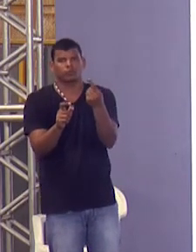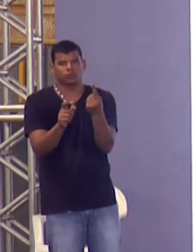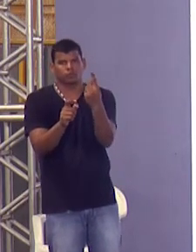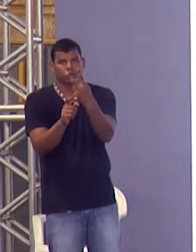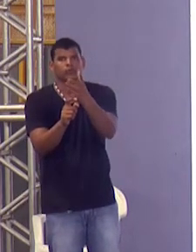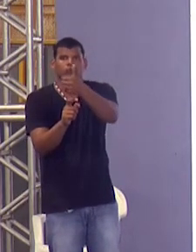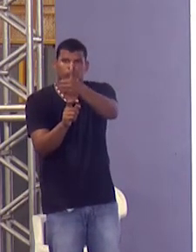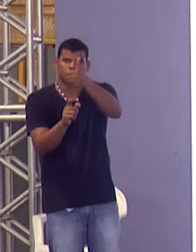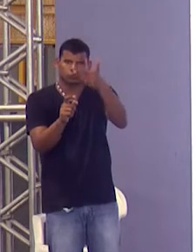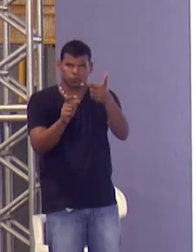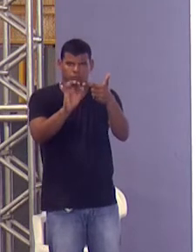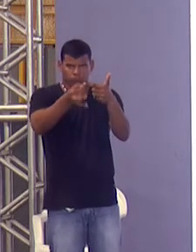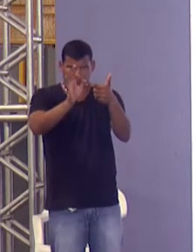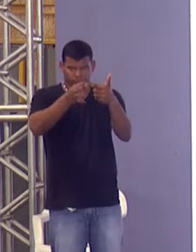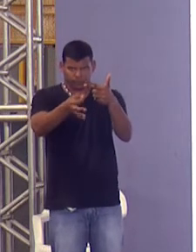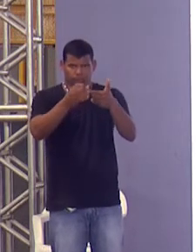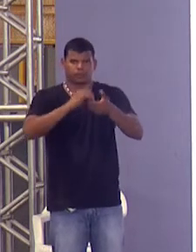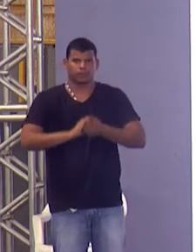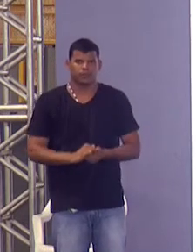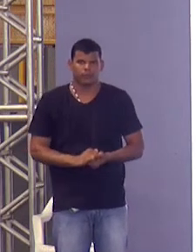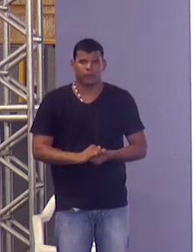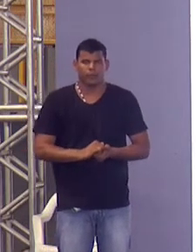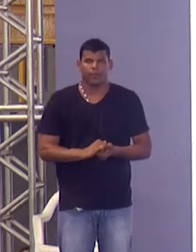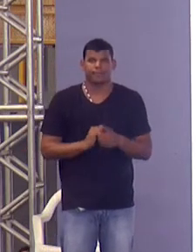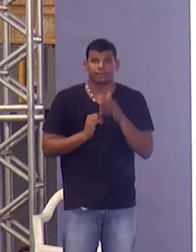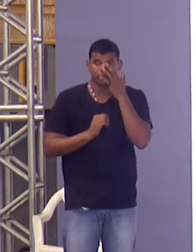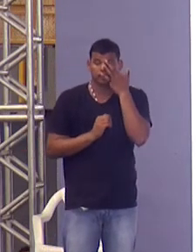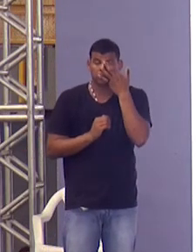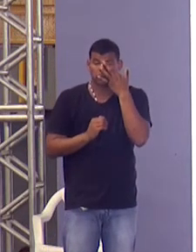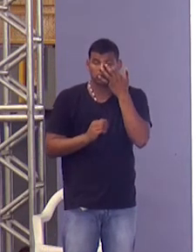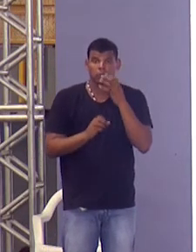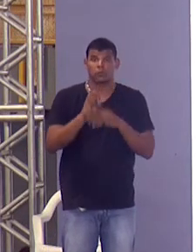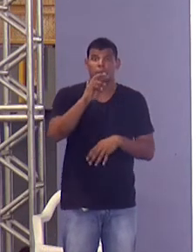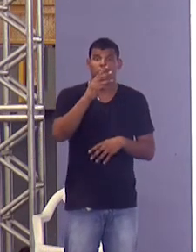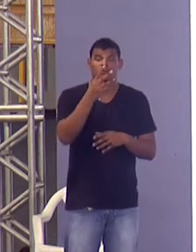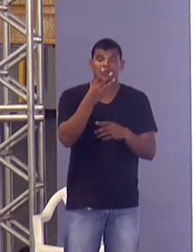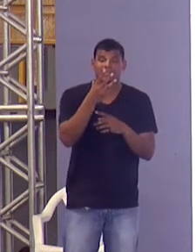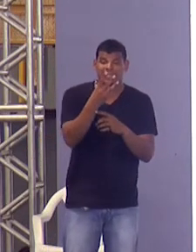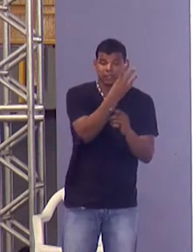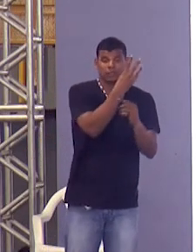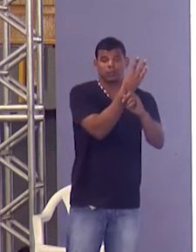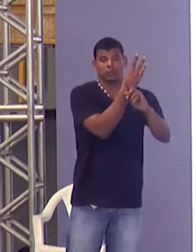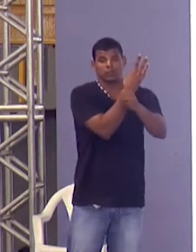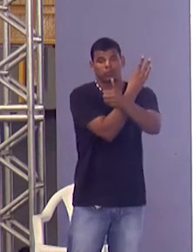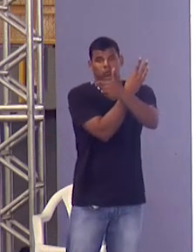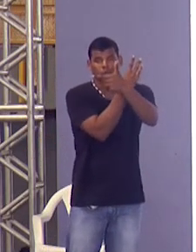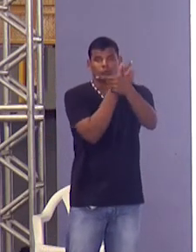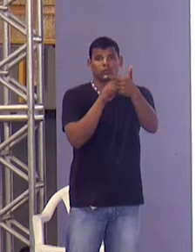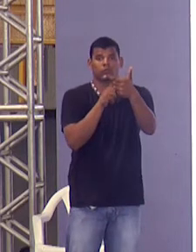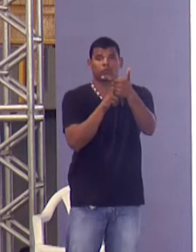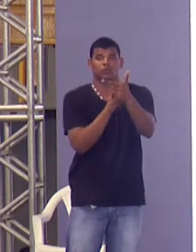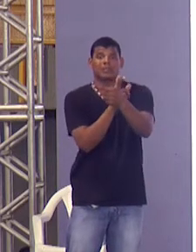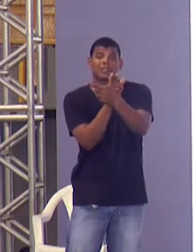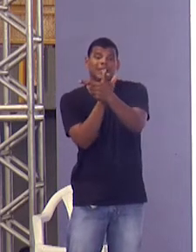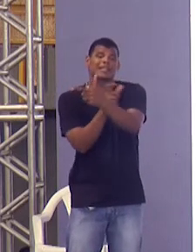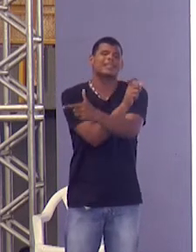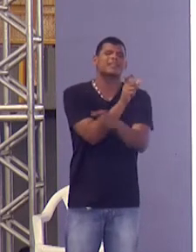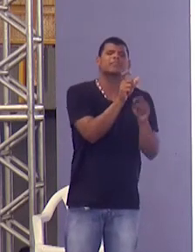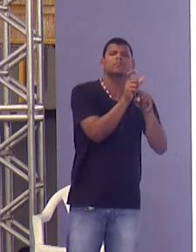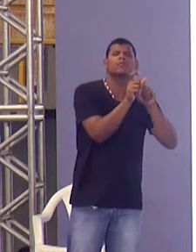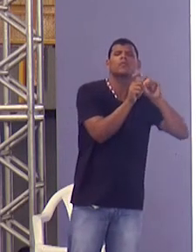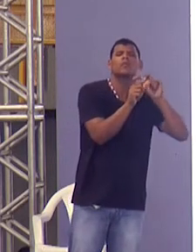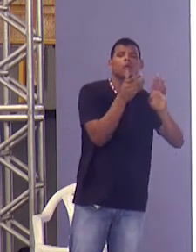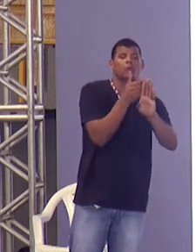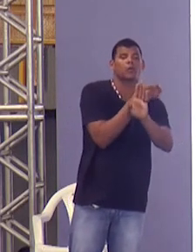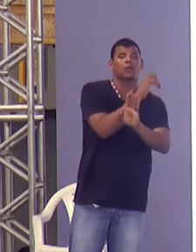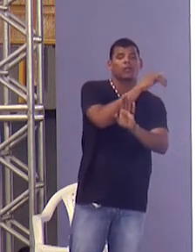2. E o 3, que é o antiperíodo, só tem 1. E quem é a parte inteira?